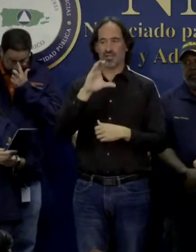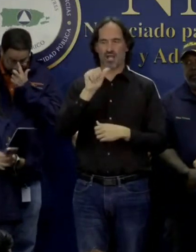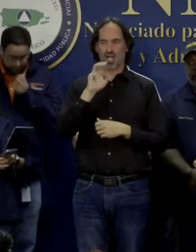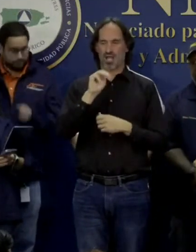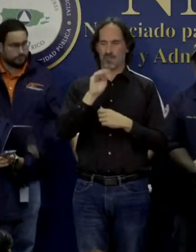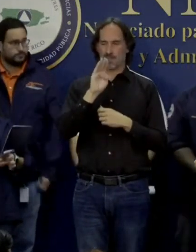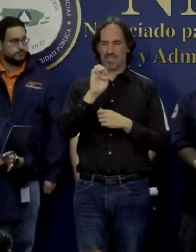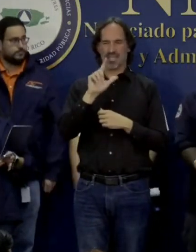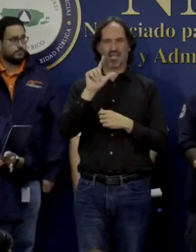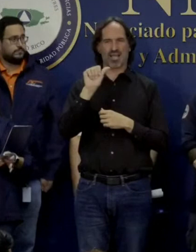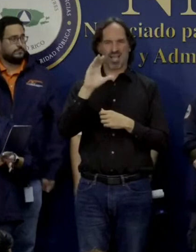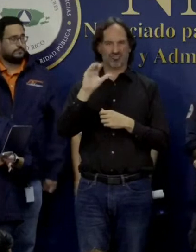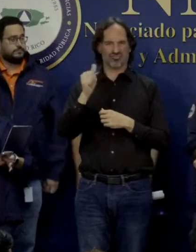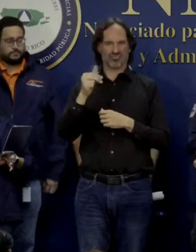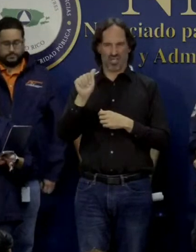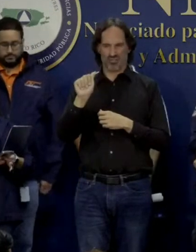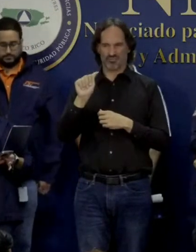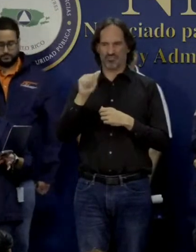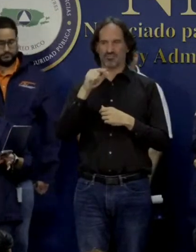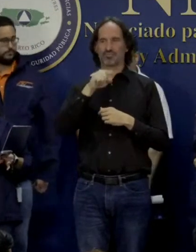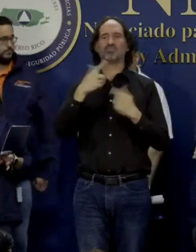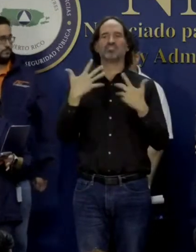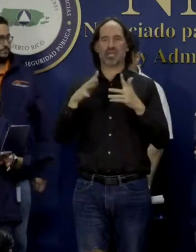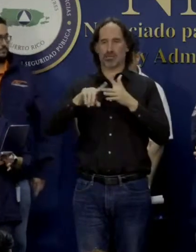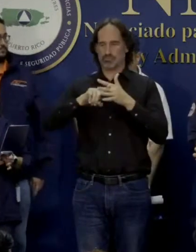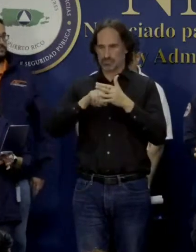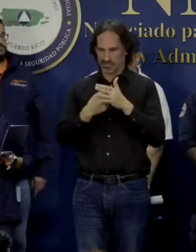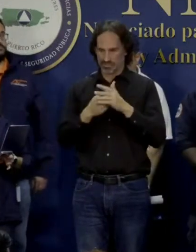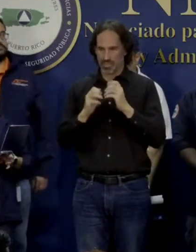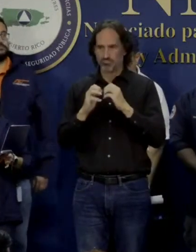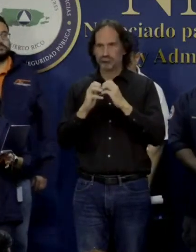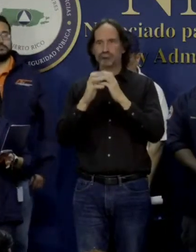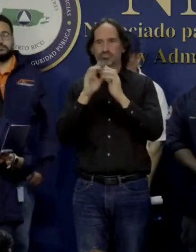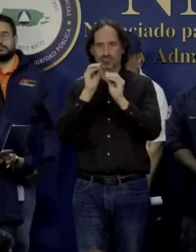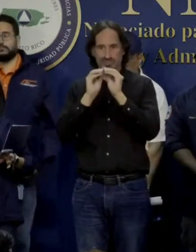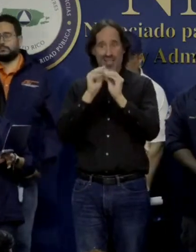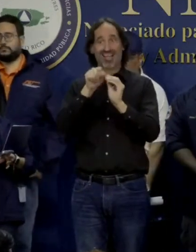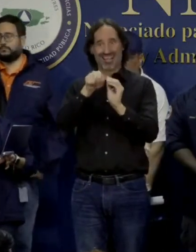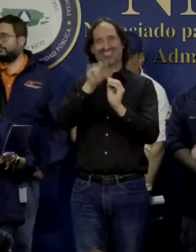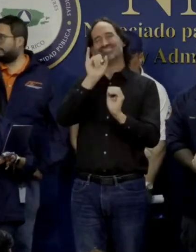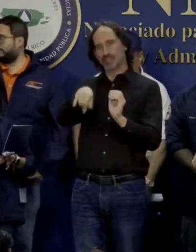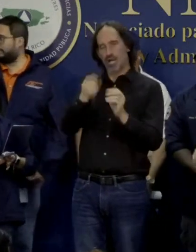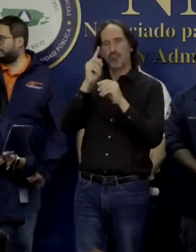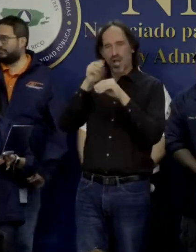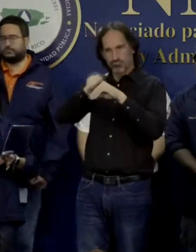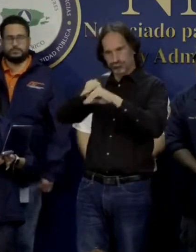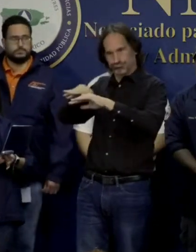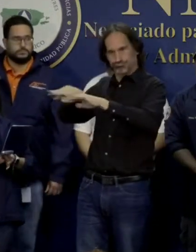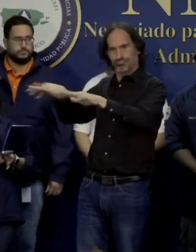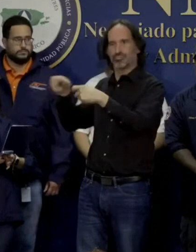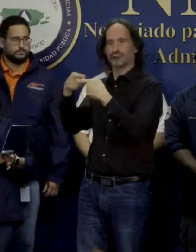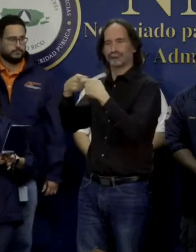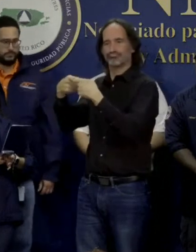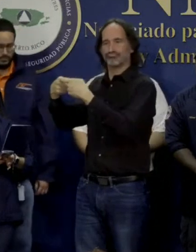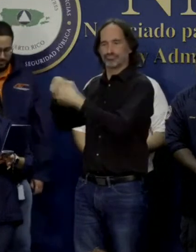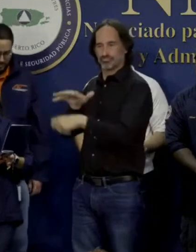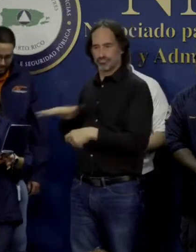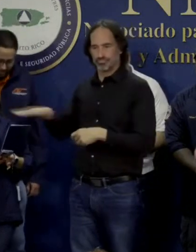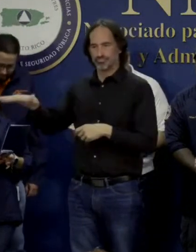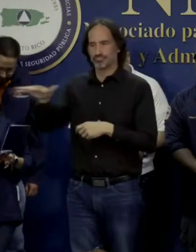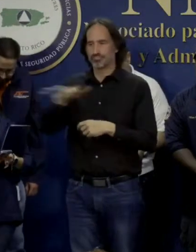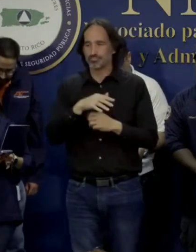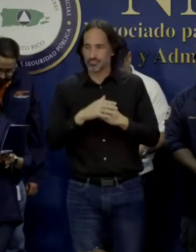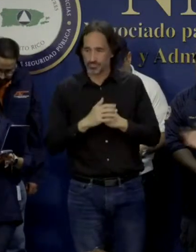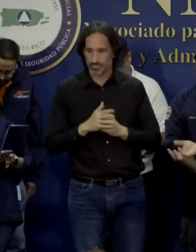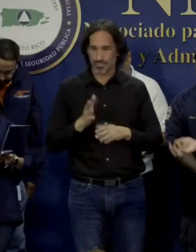que acueducto tienen fuera de servicio. El plan estratégico, José mencionó algo, las islas, ¿verdad? Y es que vamos a seccionalizar